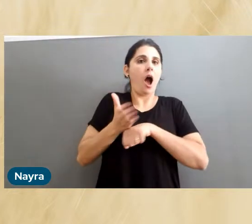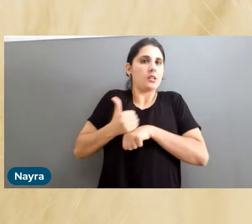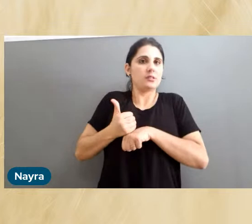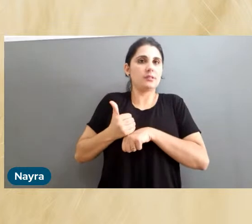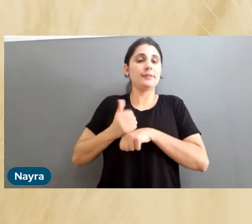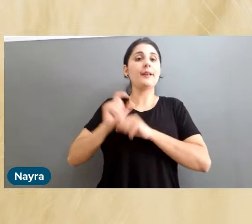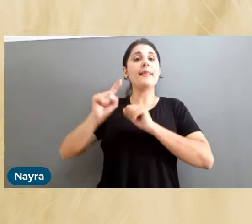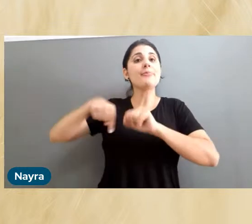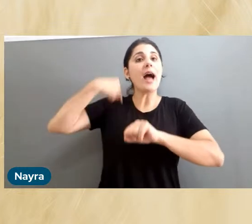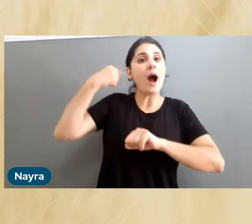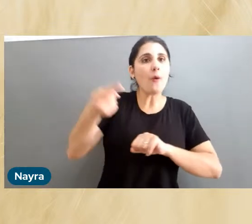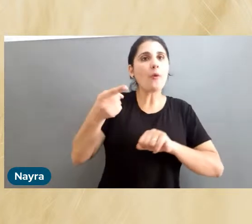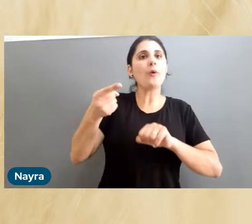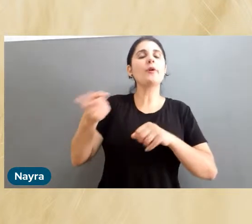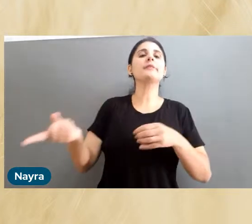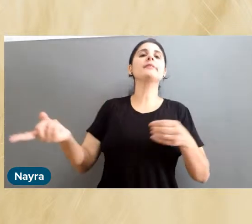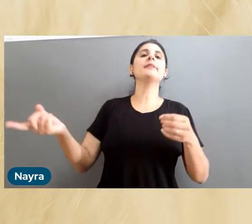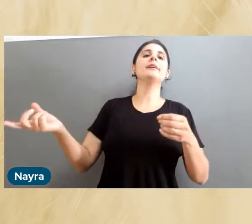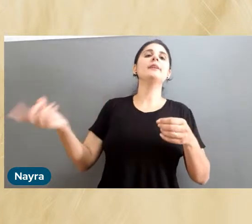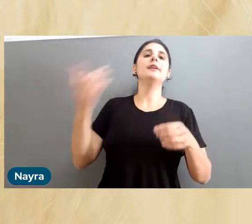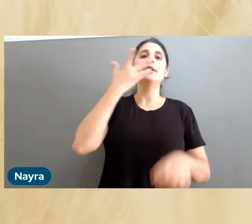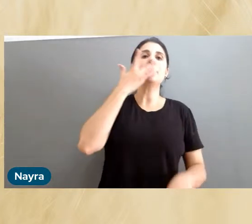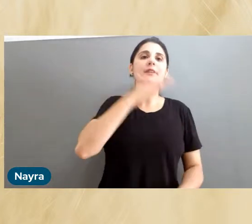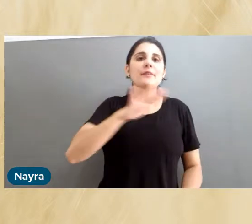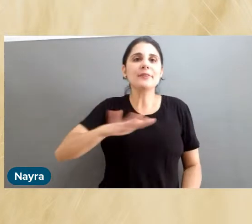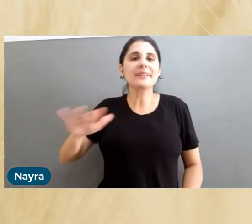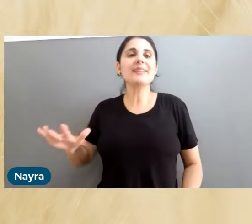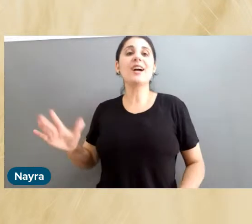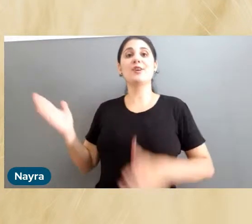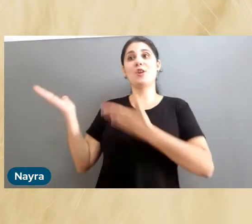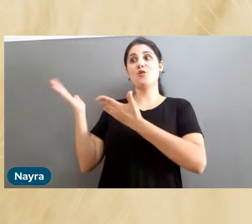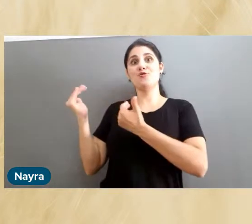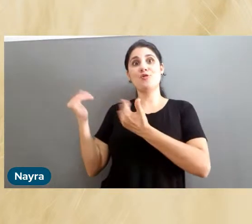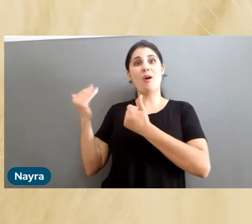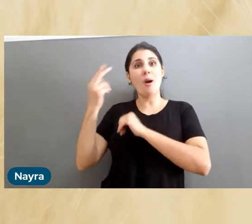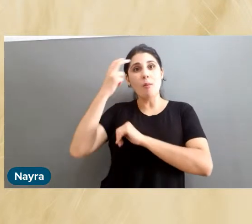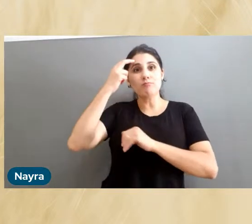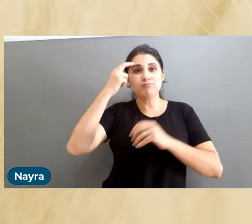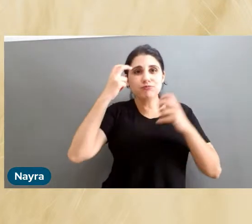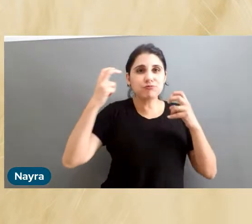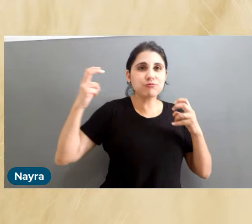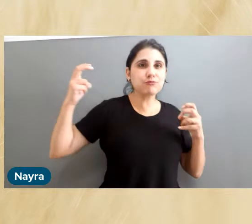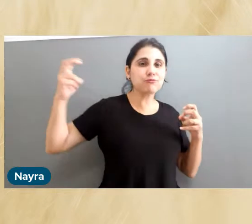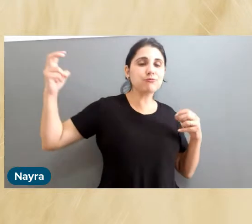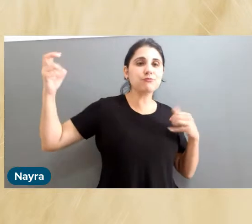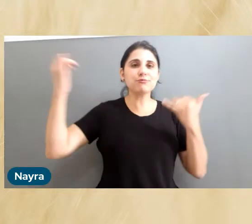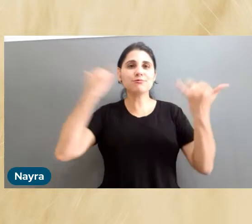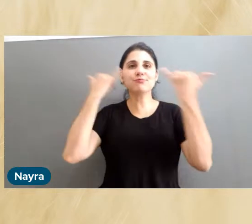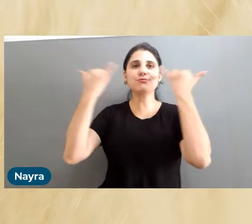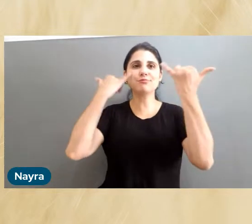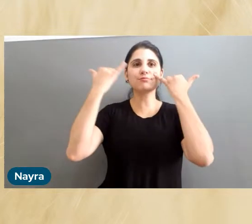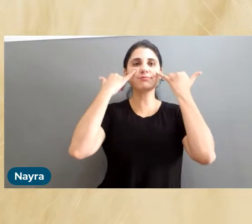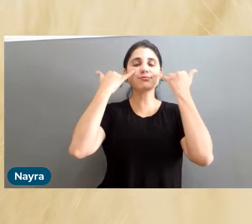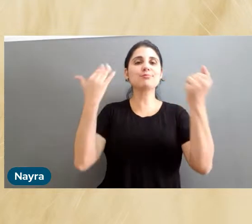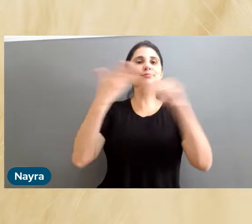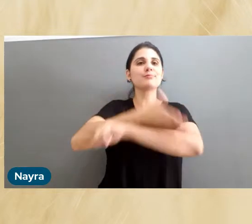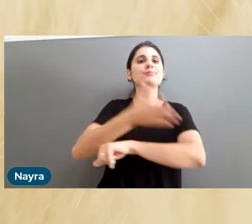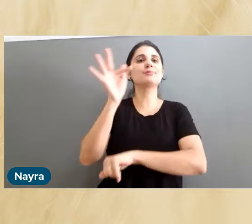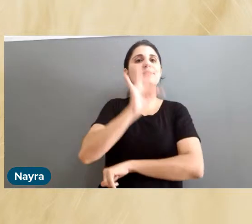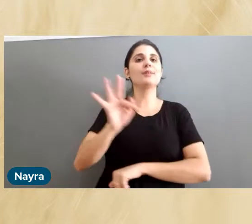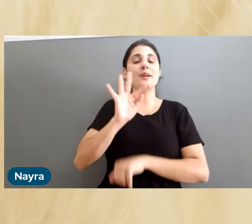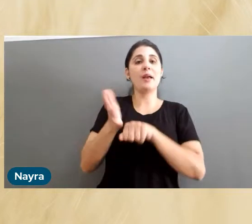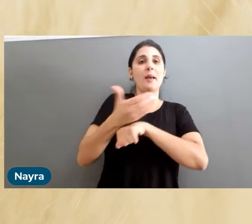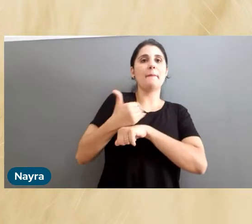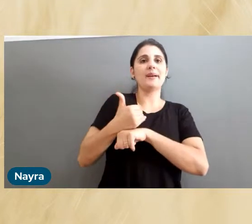próxima encarnação eu já venho criança prodígio, já estou com aquelas informações na minha cabeça, vou entrar na faculdade mais cedo, eu já estou